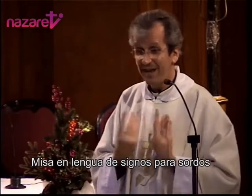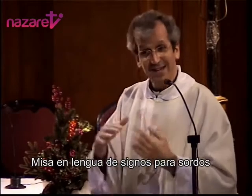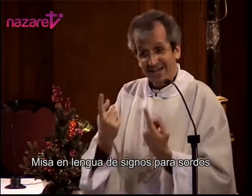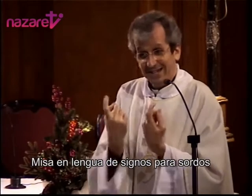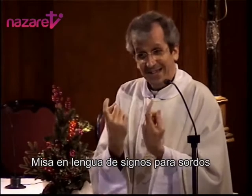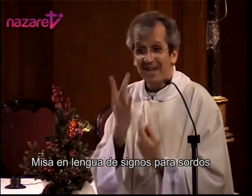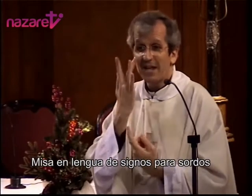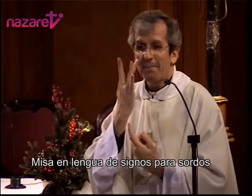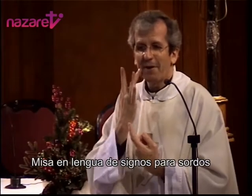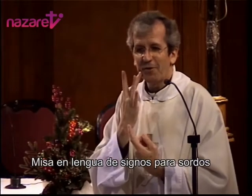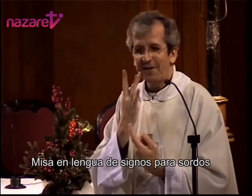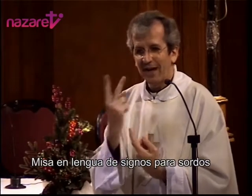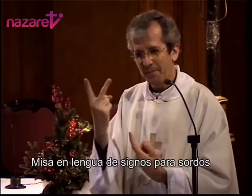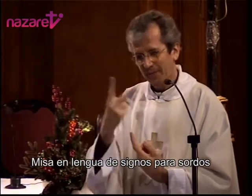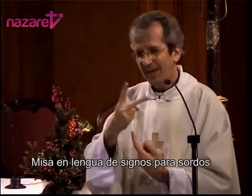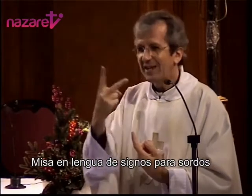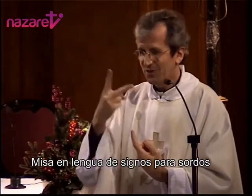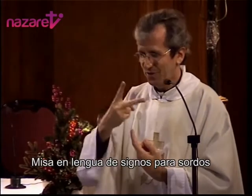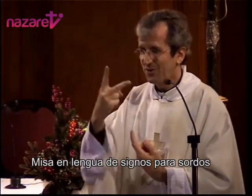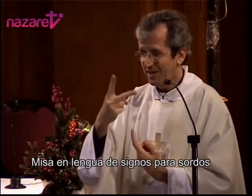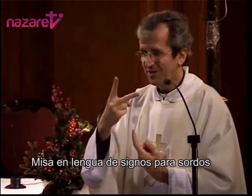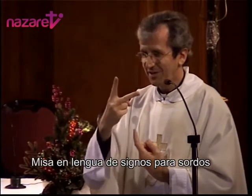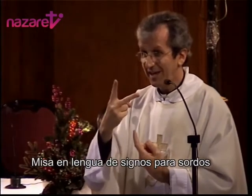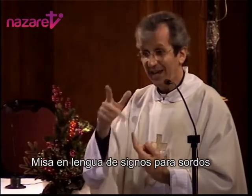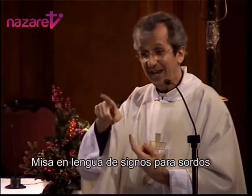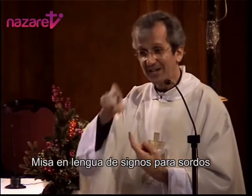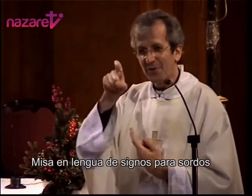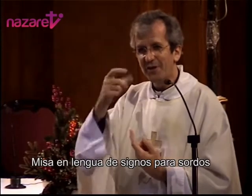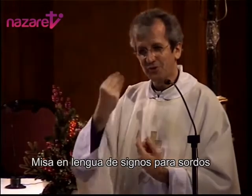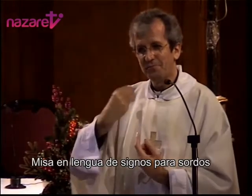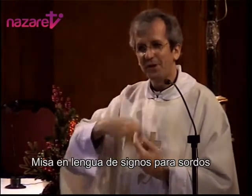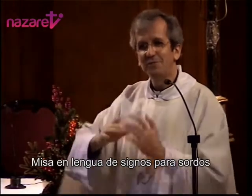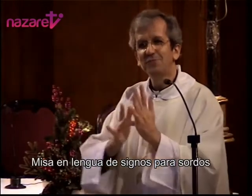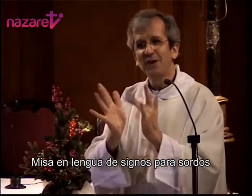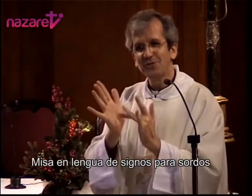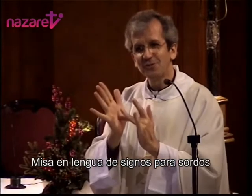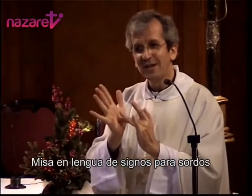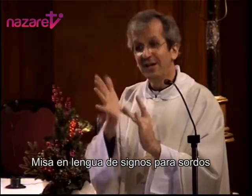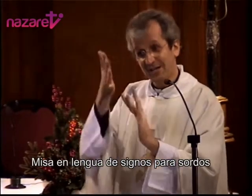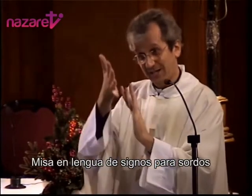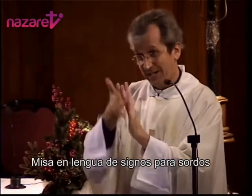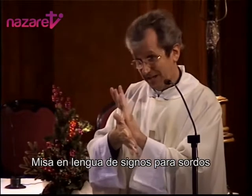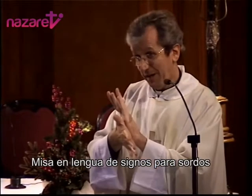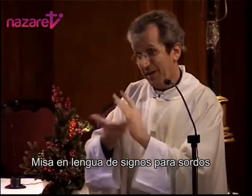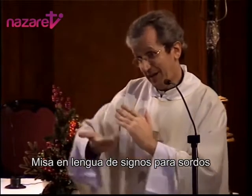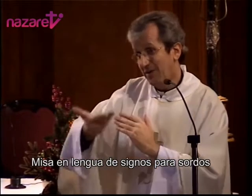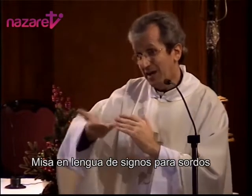y es necesaria para purificar. Esos dos signos escogidos por el mismo Jesús sirven y nos ayudan